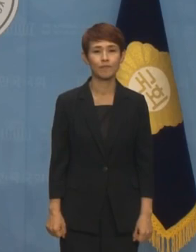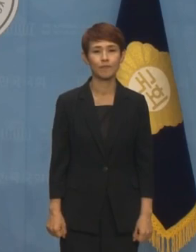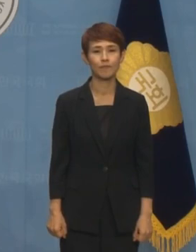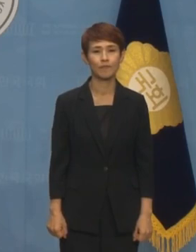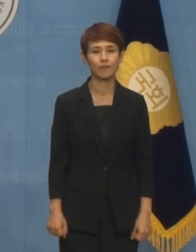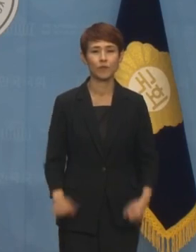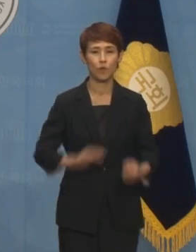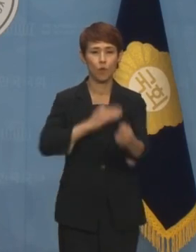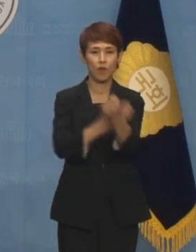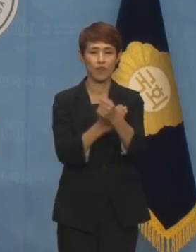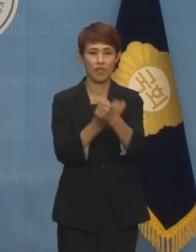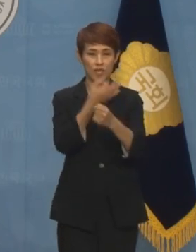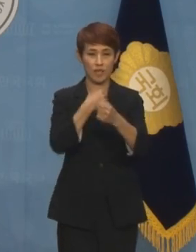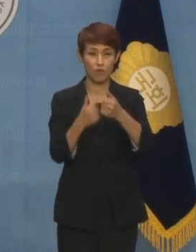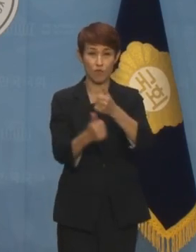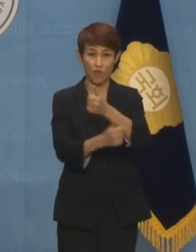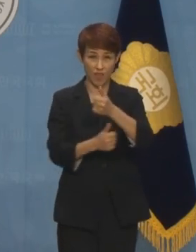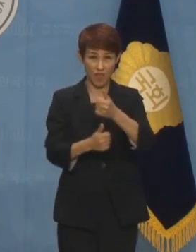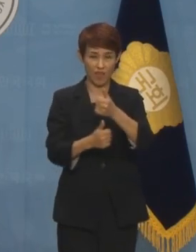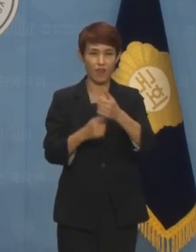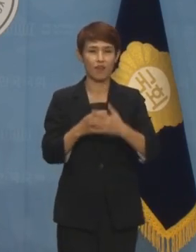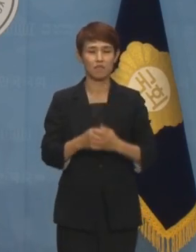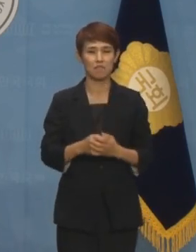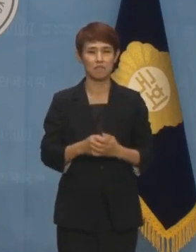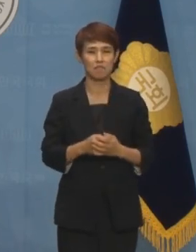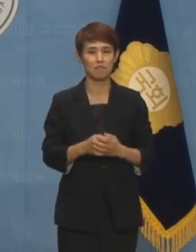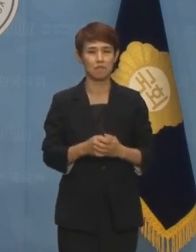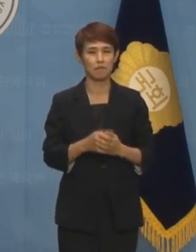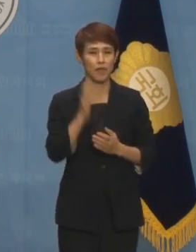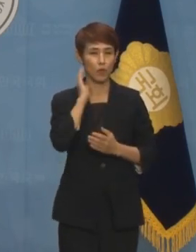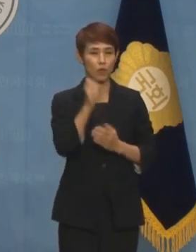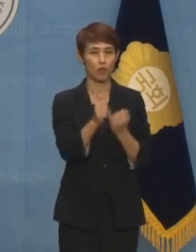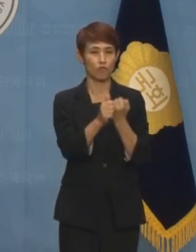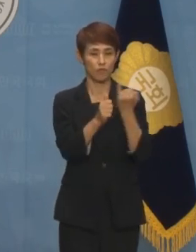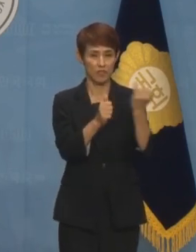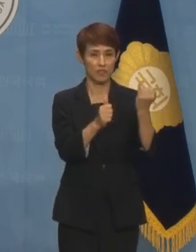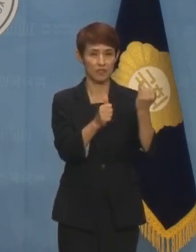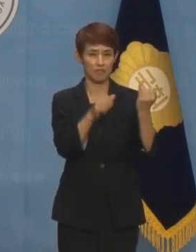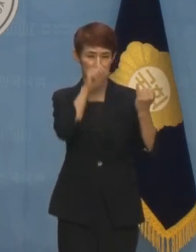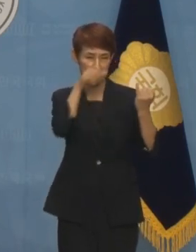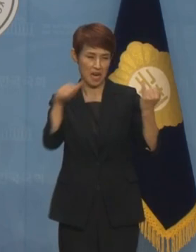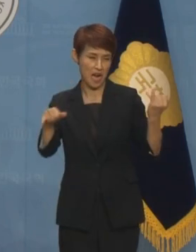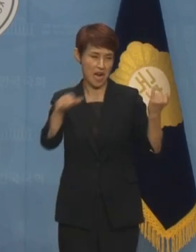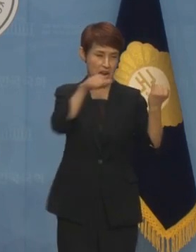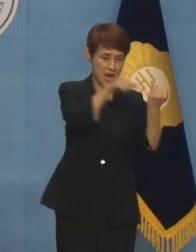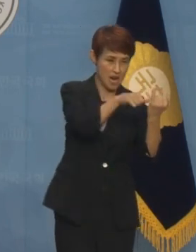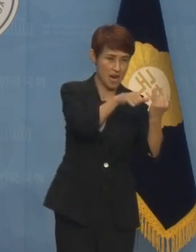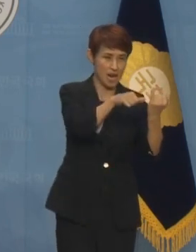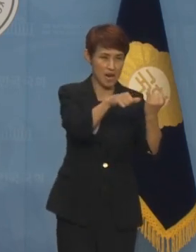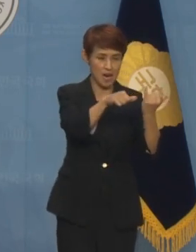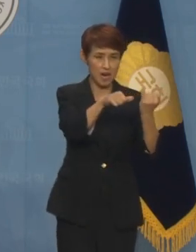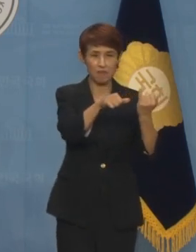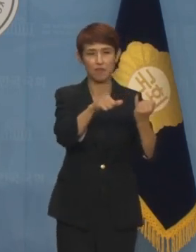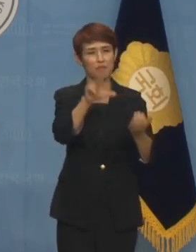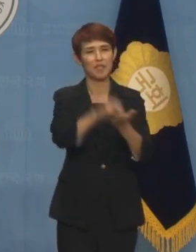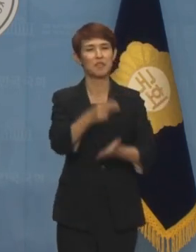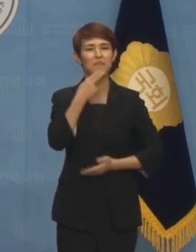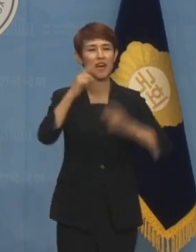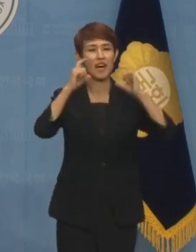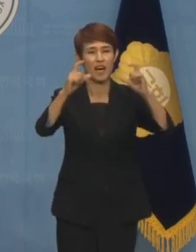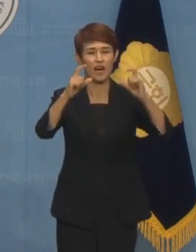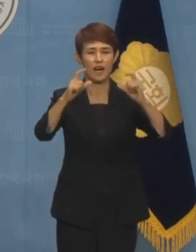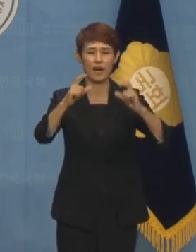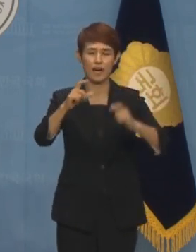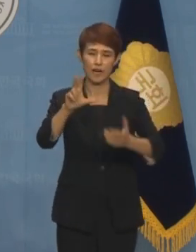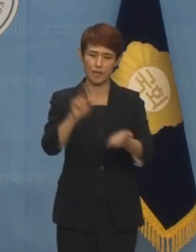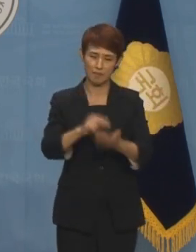권위의 김건희 여사 명품백 수수 종결 처리는 부패완판 윤석열 왕조의 활용 점정 있니다